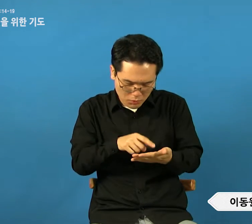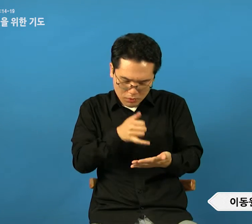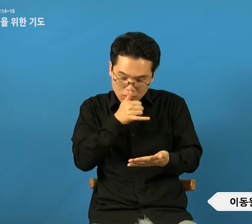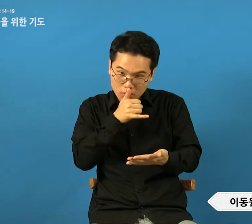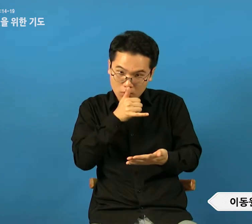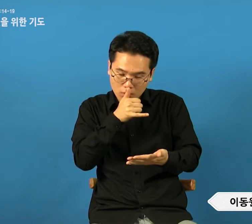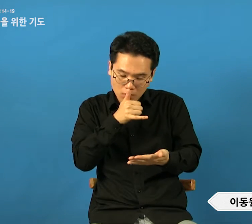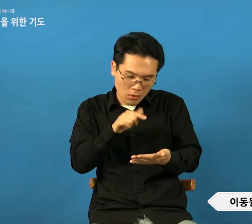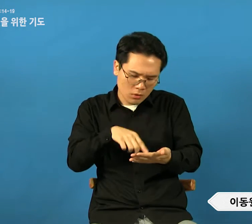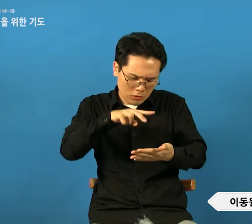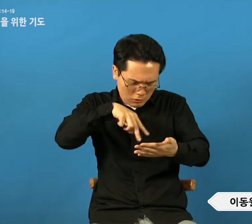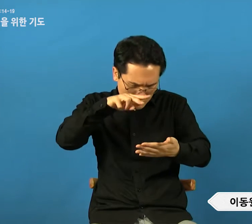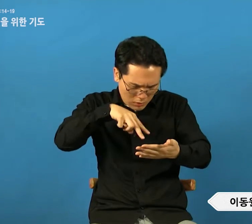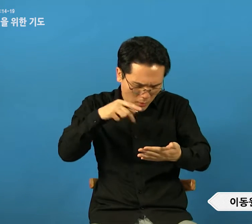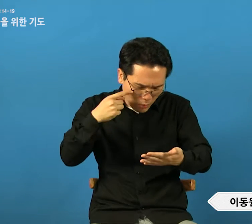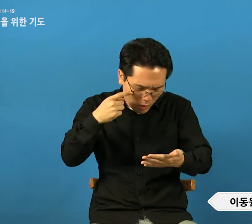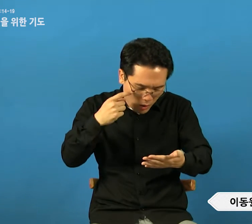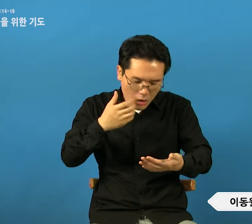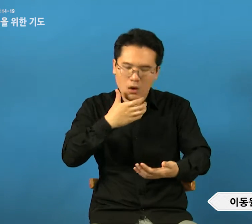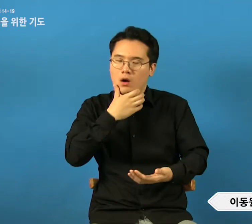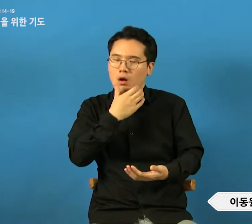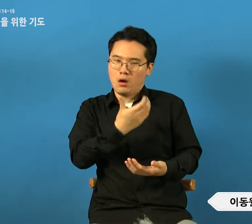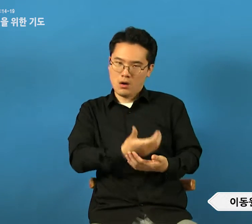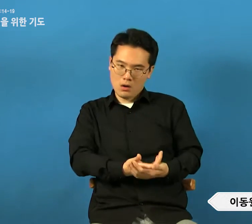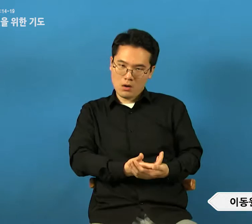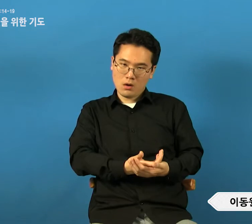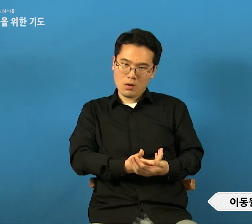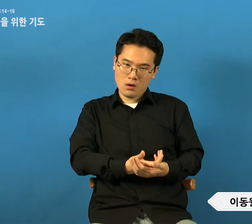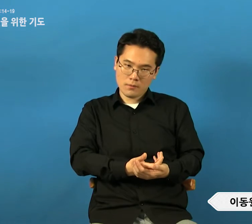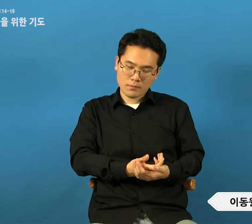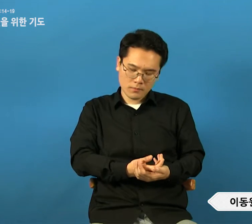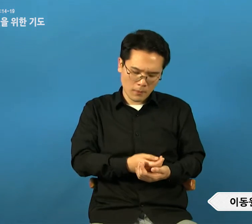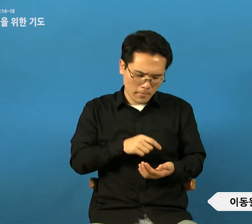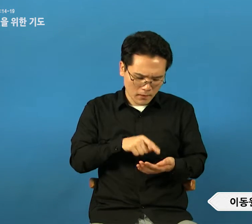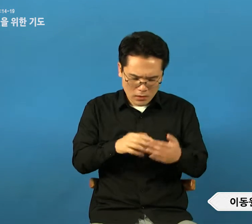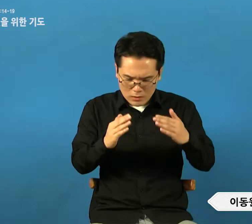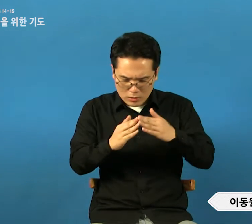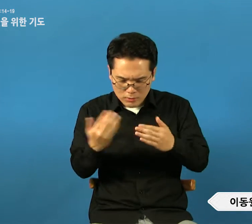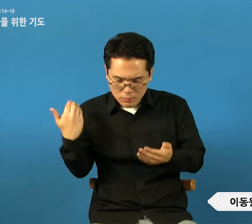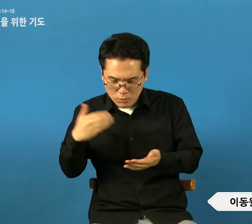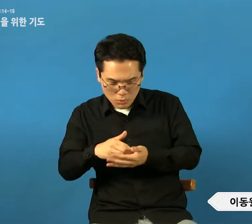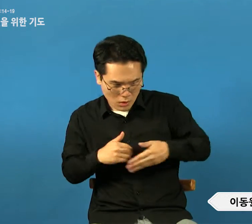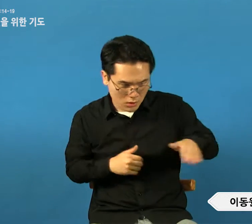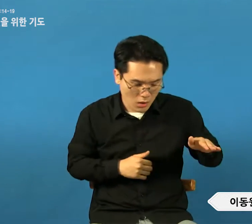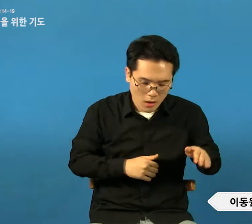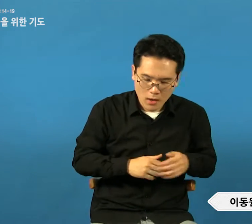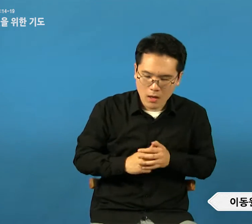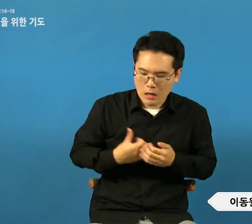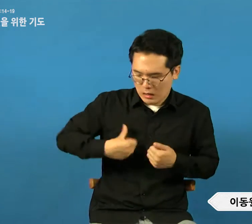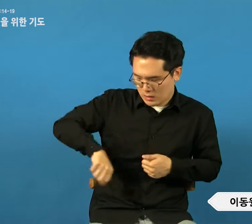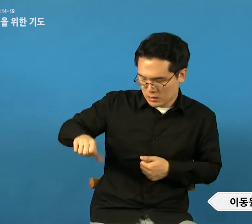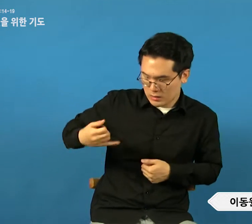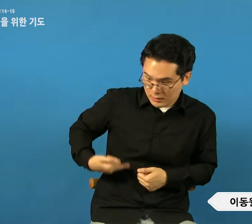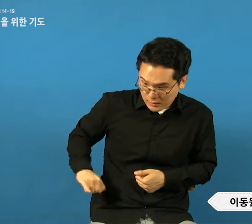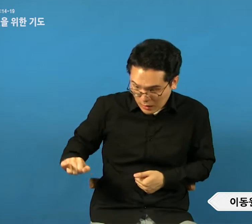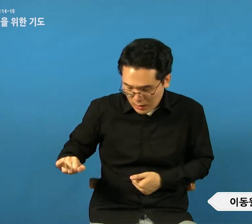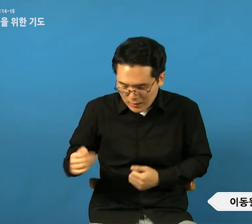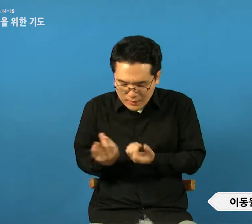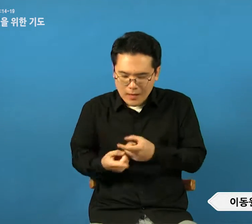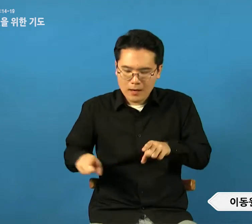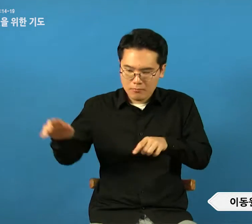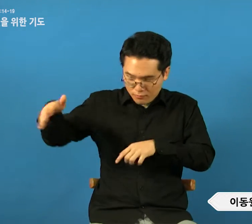이 시가. 읽어보니까 감동이 되거든요. 집에 와서 자기 아내, 아들, 딸과 함께 그 시를